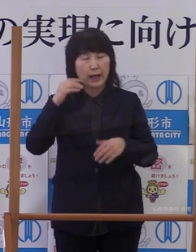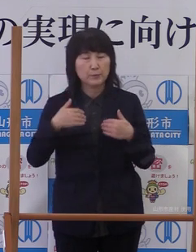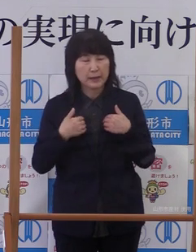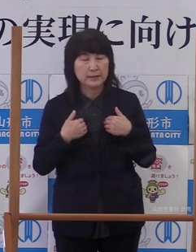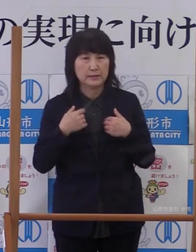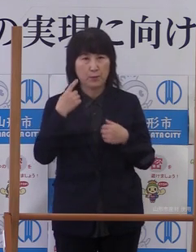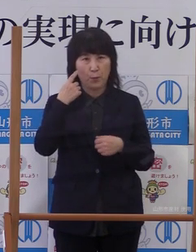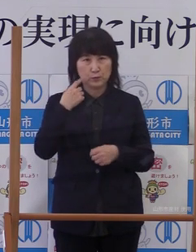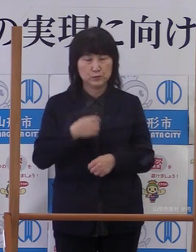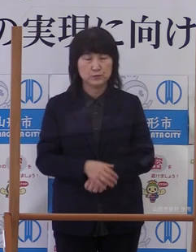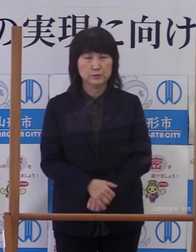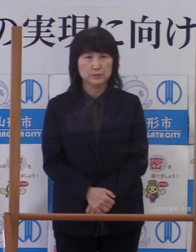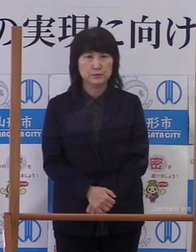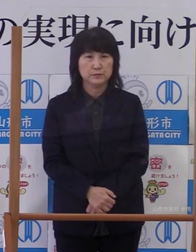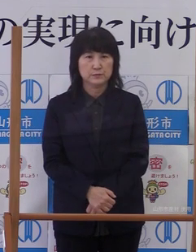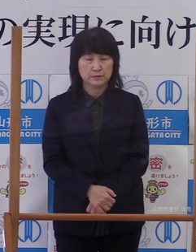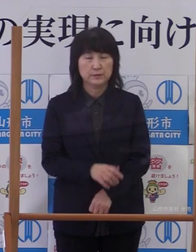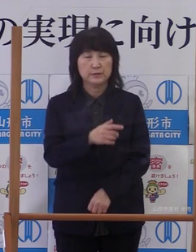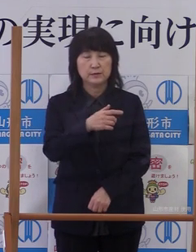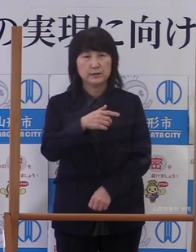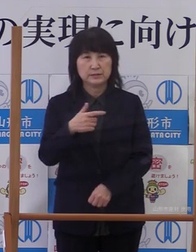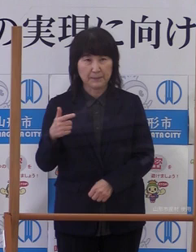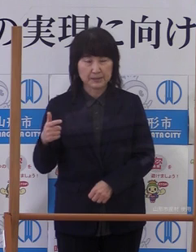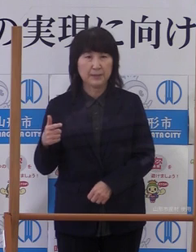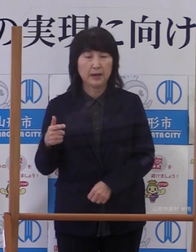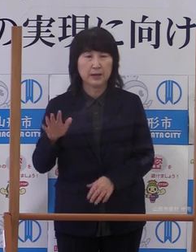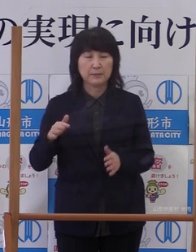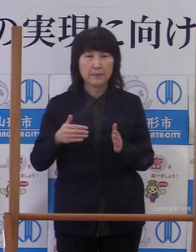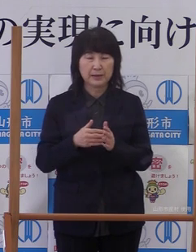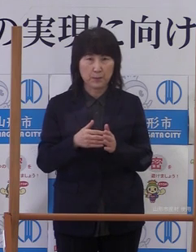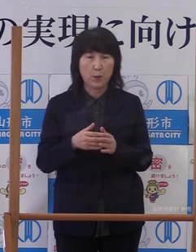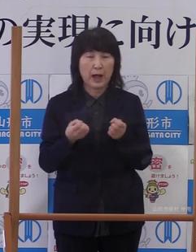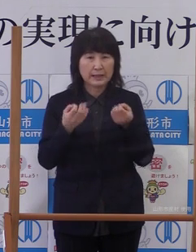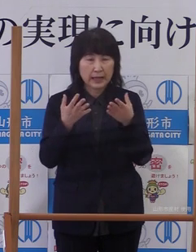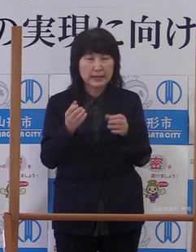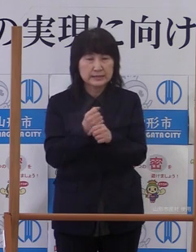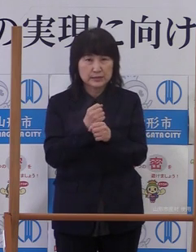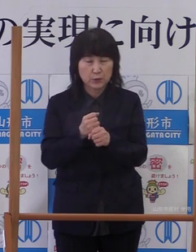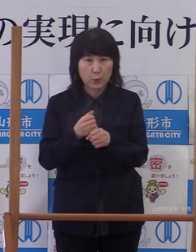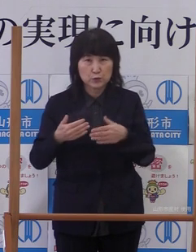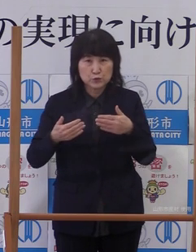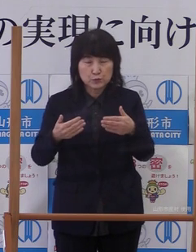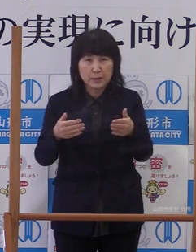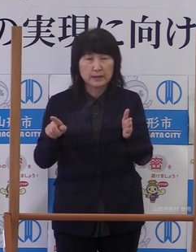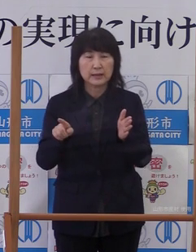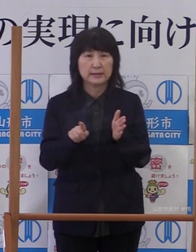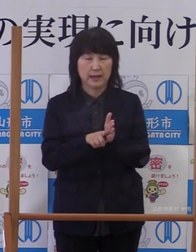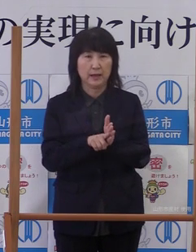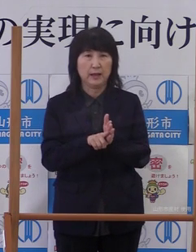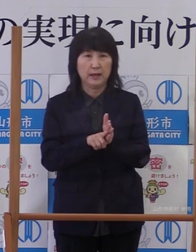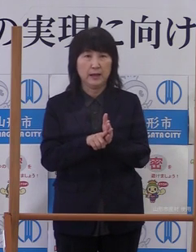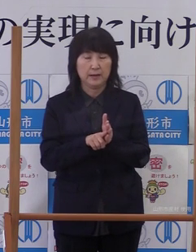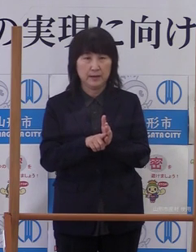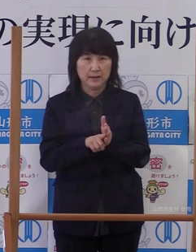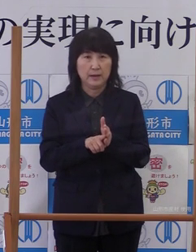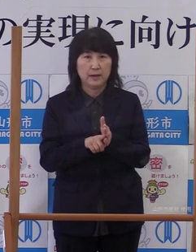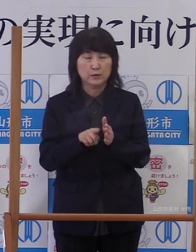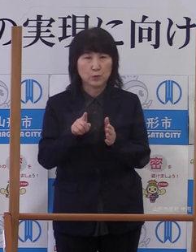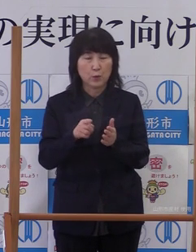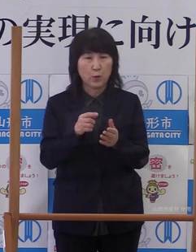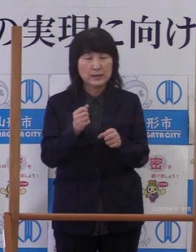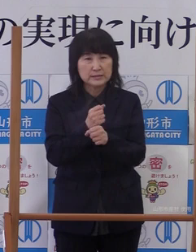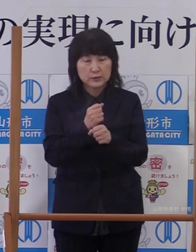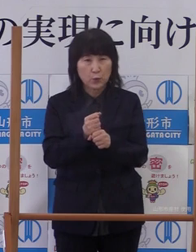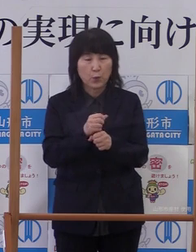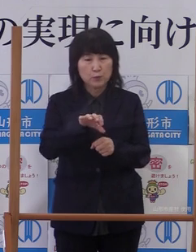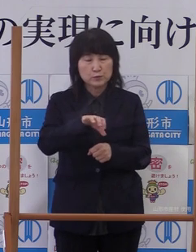っています。さまざまこれまでも新規事業を進めてまいりましたので、そういう意味ではその事業分